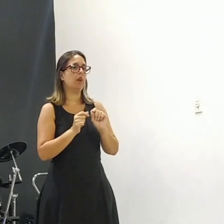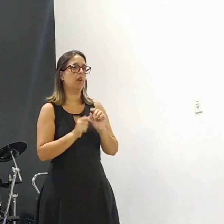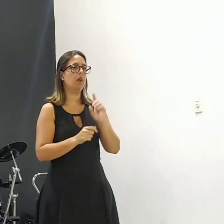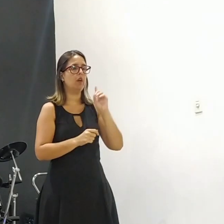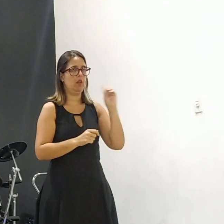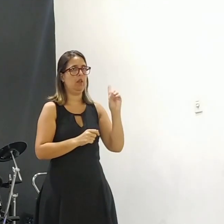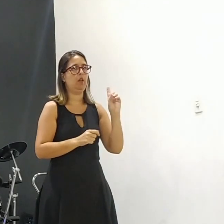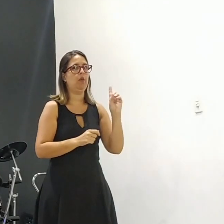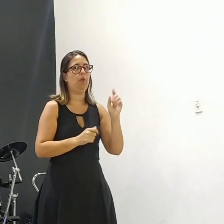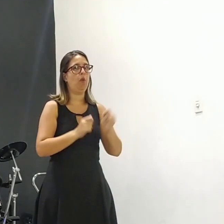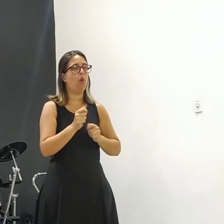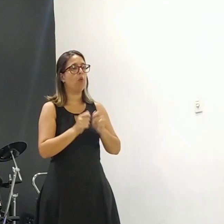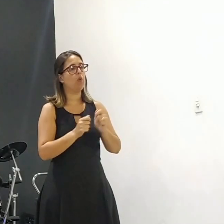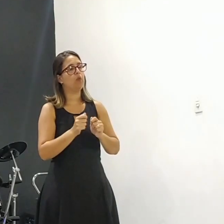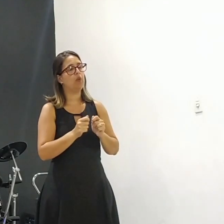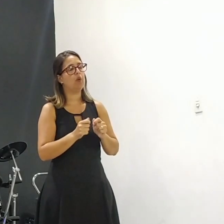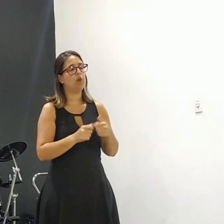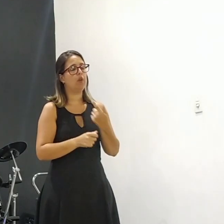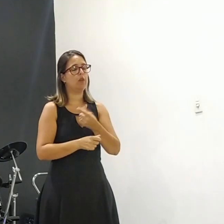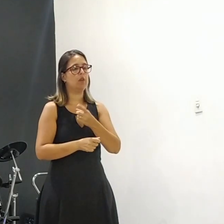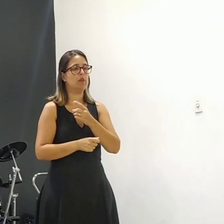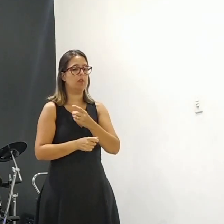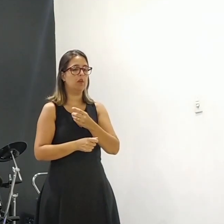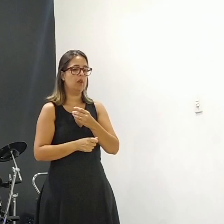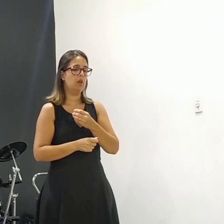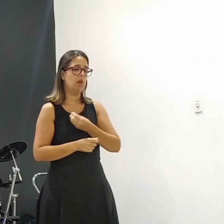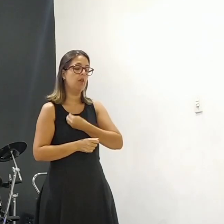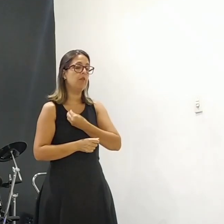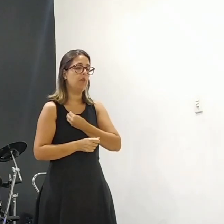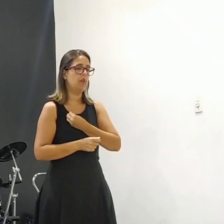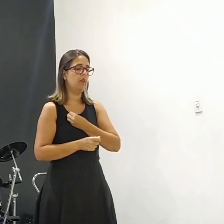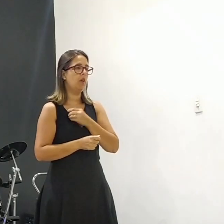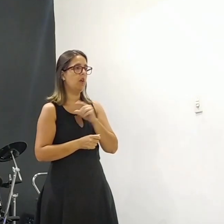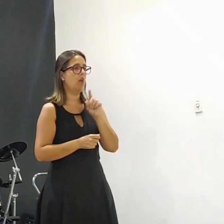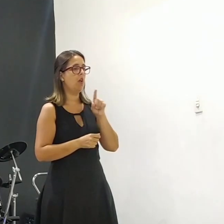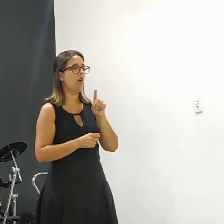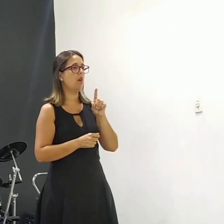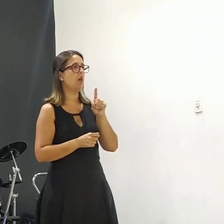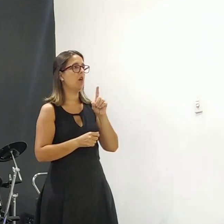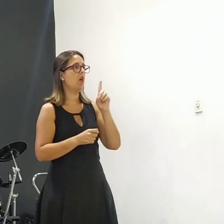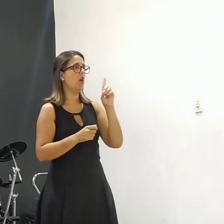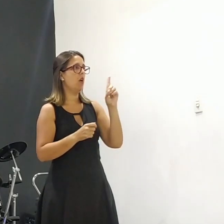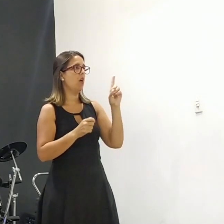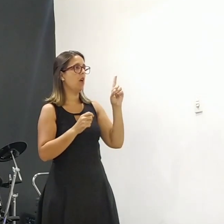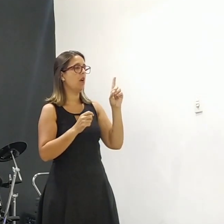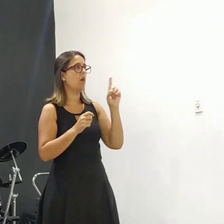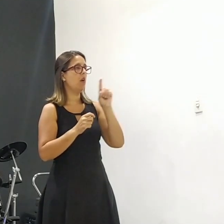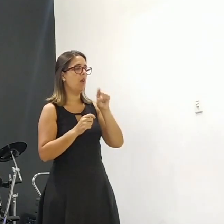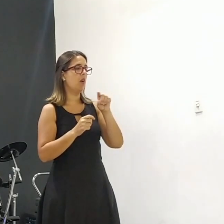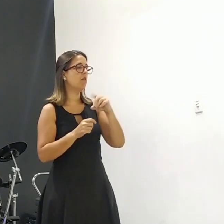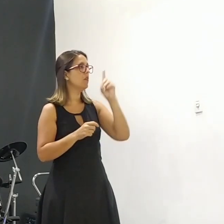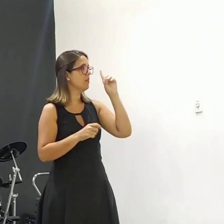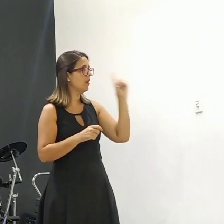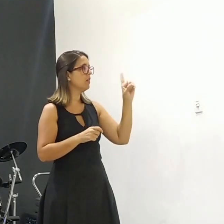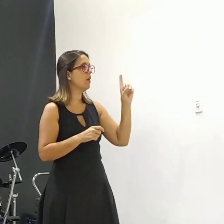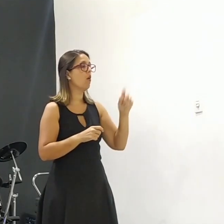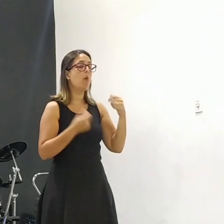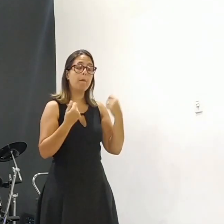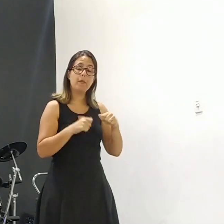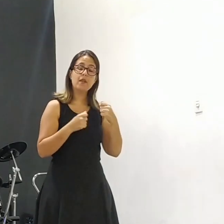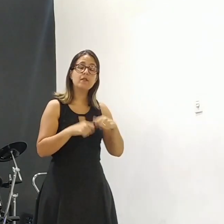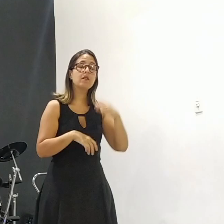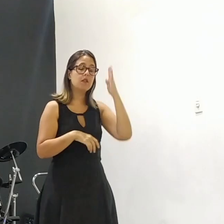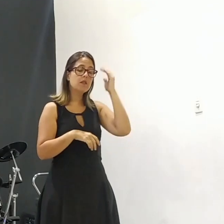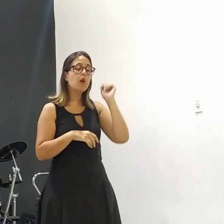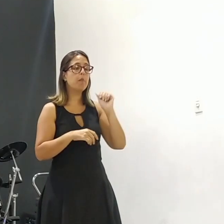Ele tem para nós, né? É você e Deus. Você tem que saber quais são os seus limites, né? E você vai